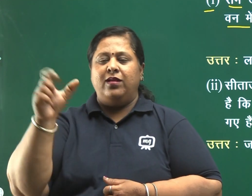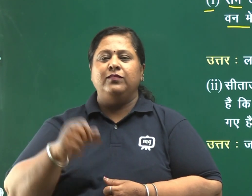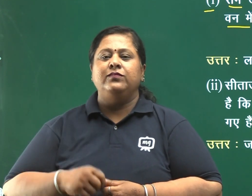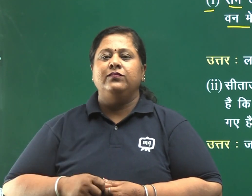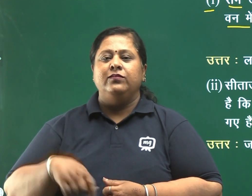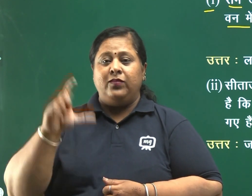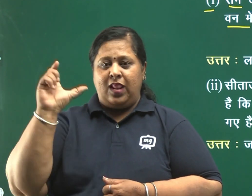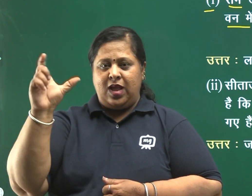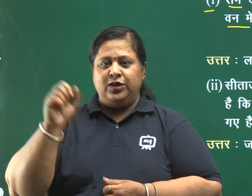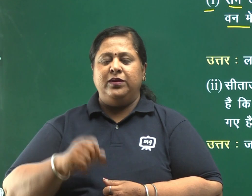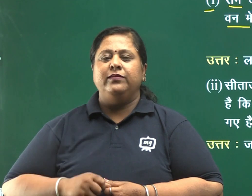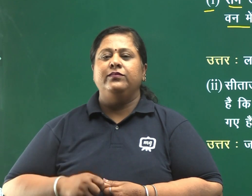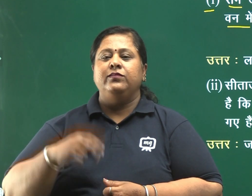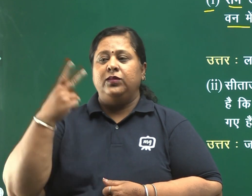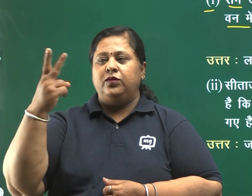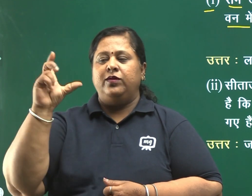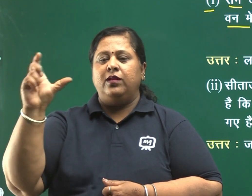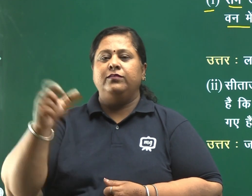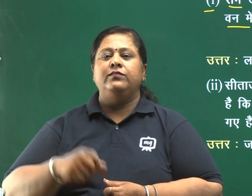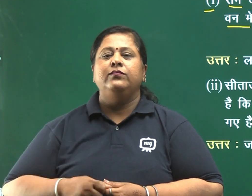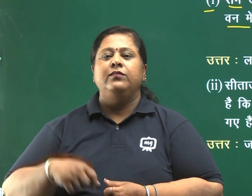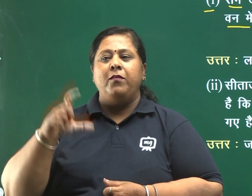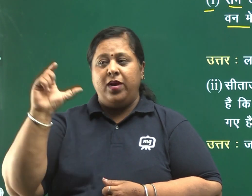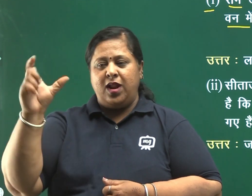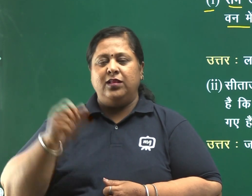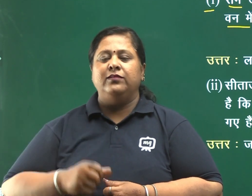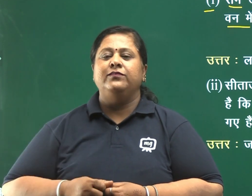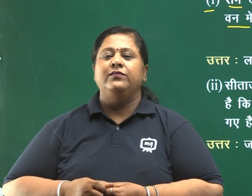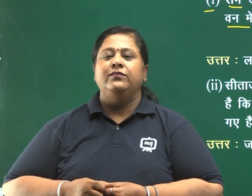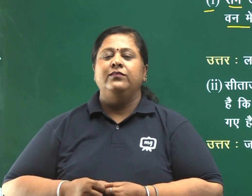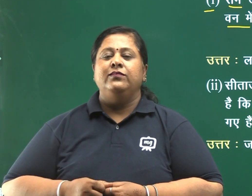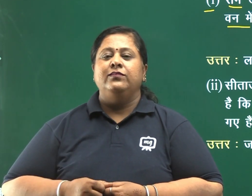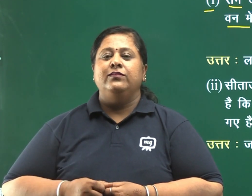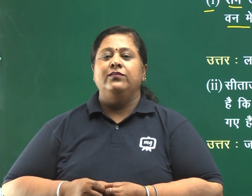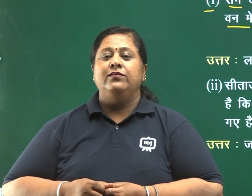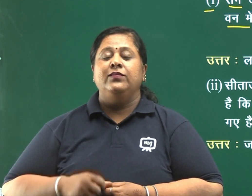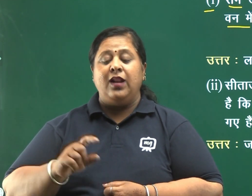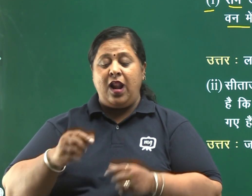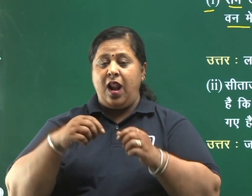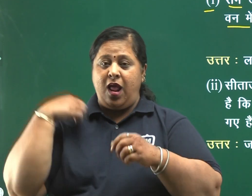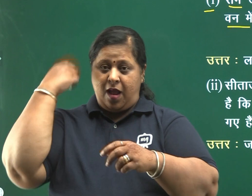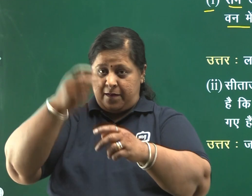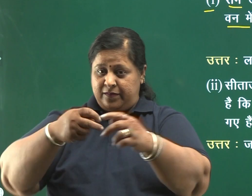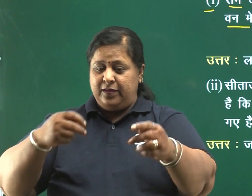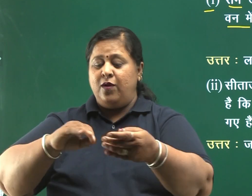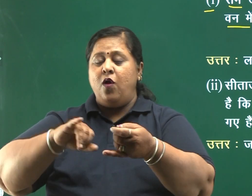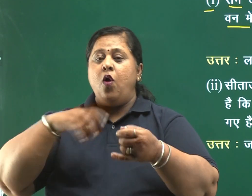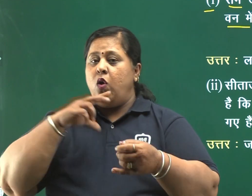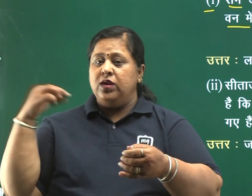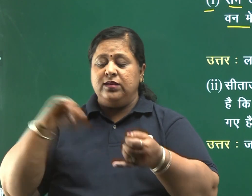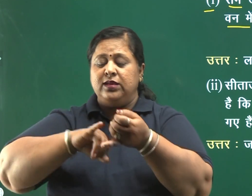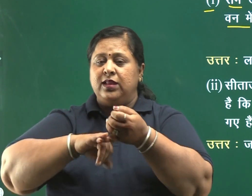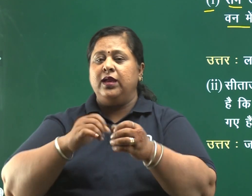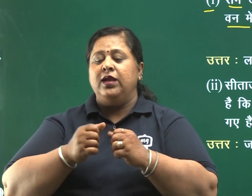विकल्प लक्ष्मण या दूसरा विकल्प भरत। तो राम और सीता के